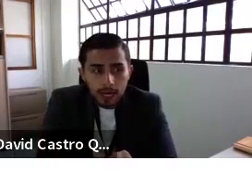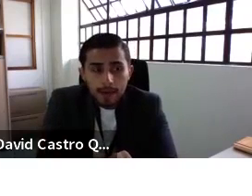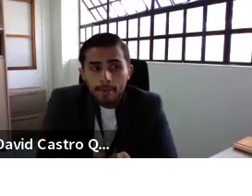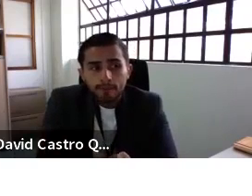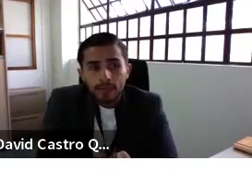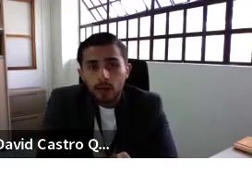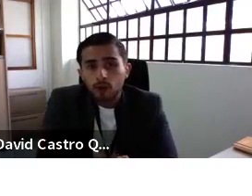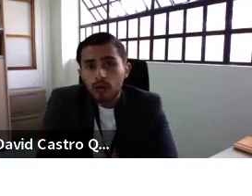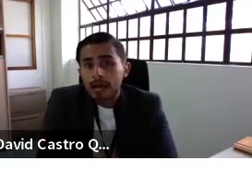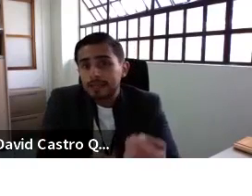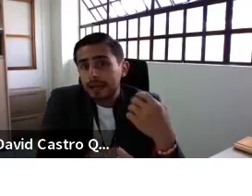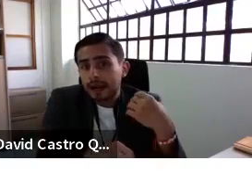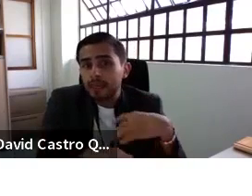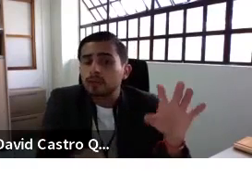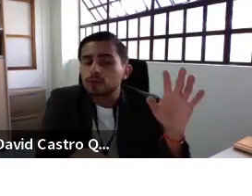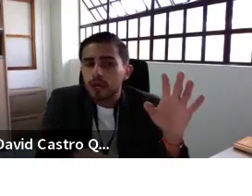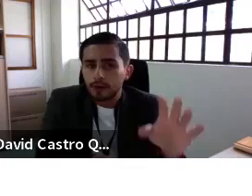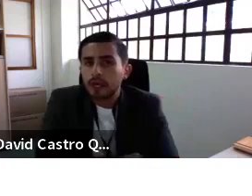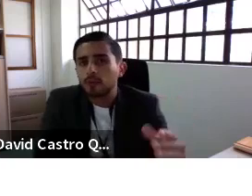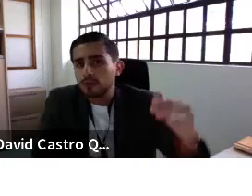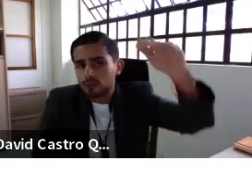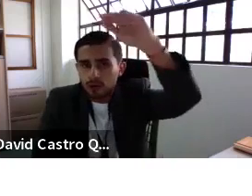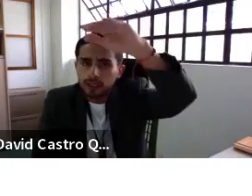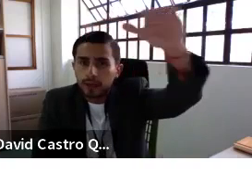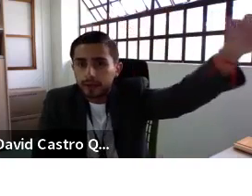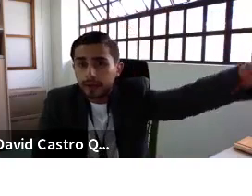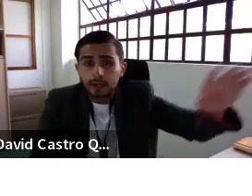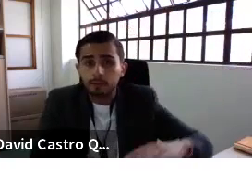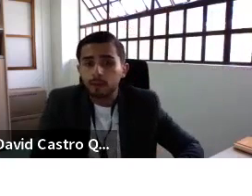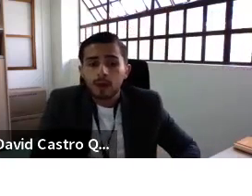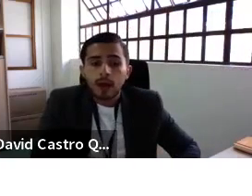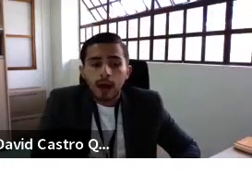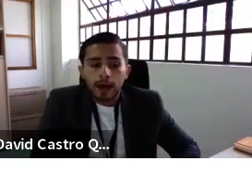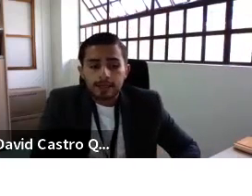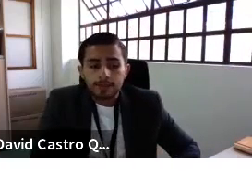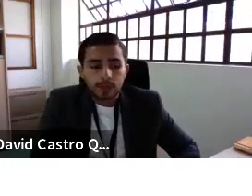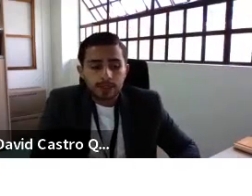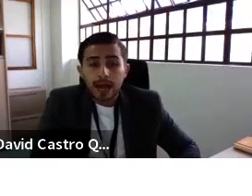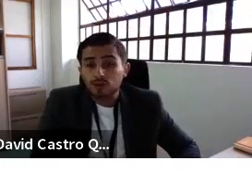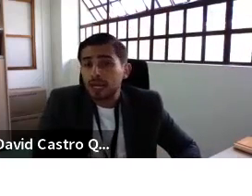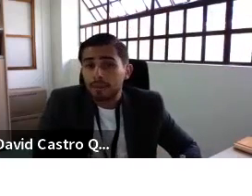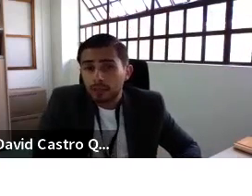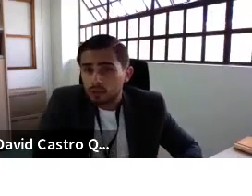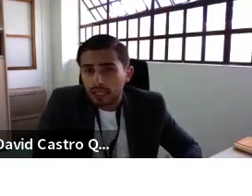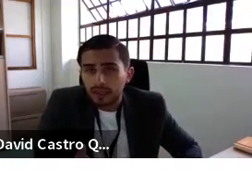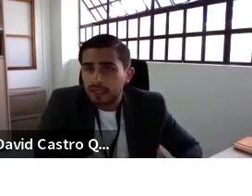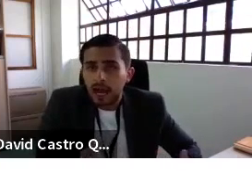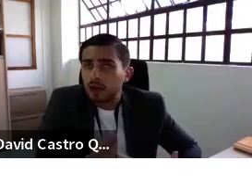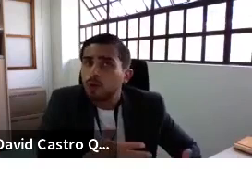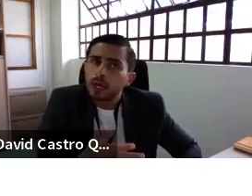de los acercamientos que había y como les mostré ahorita en la línea de tiempo a esos elementos que tienen alguna